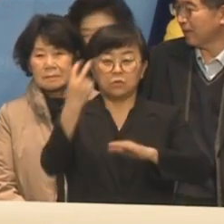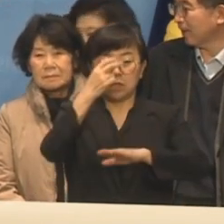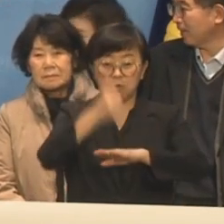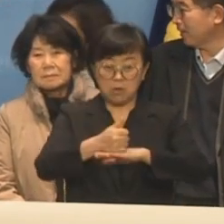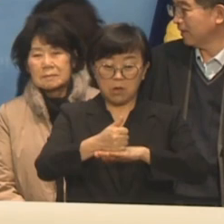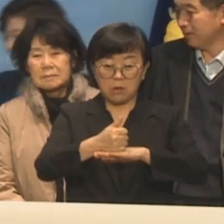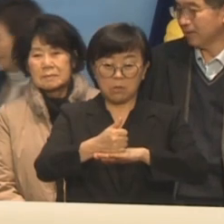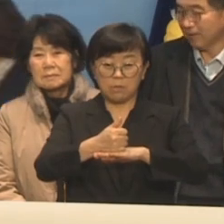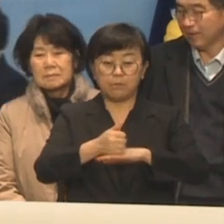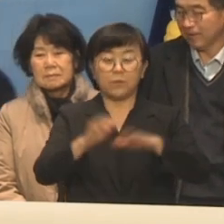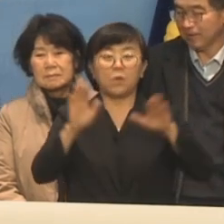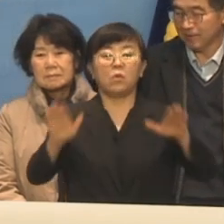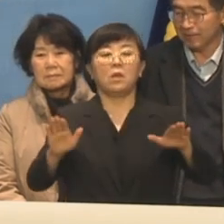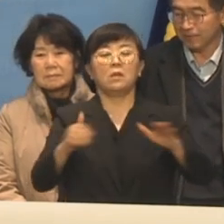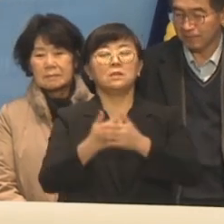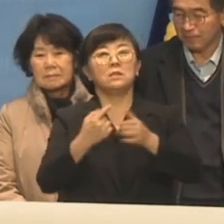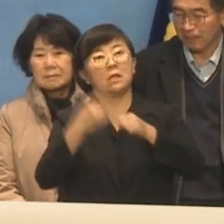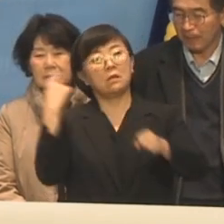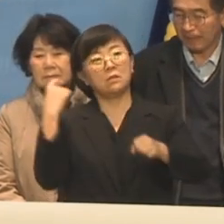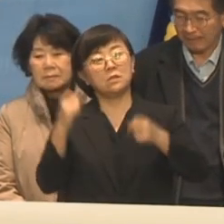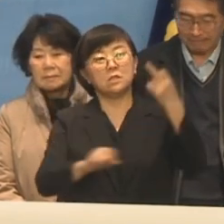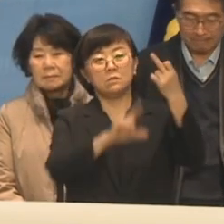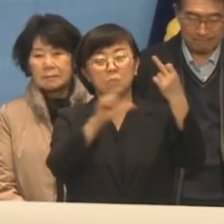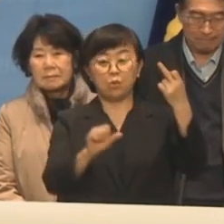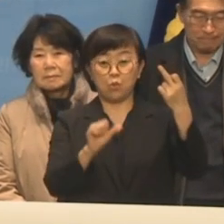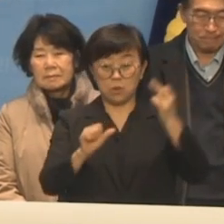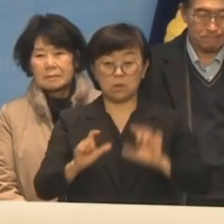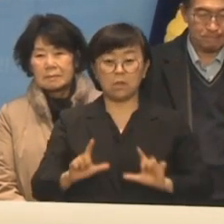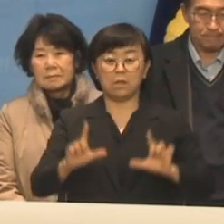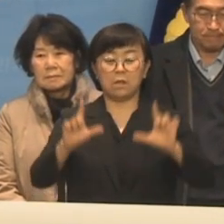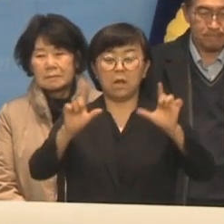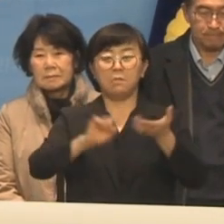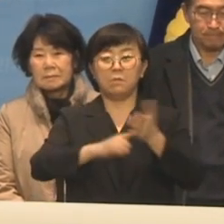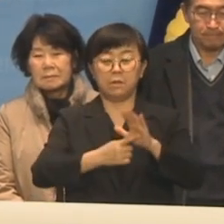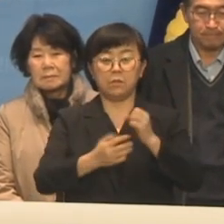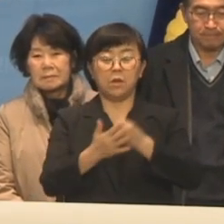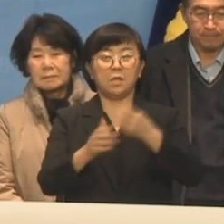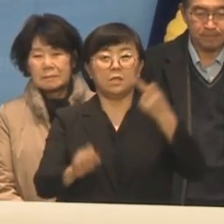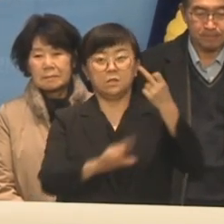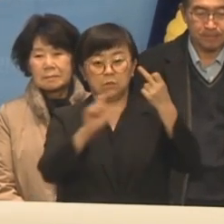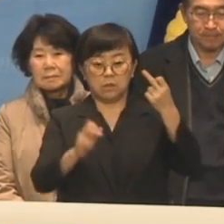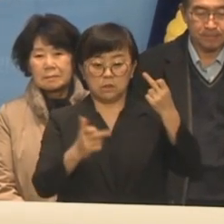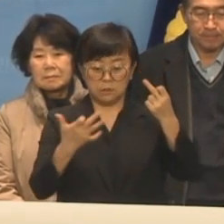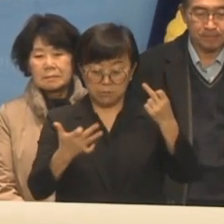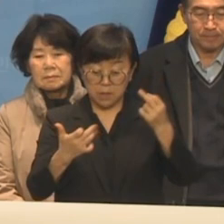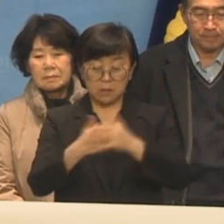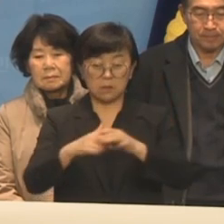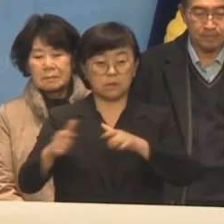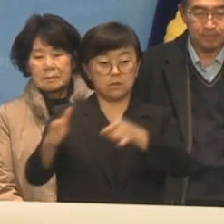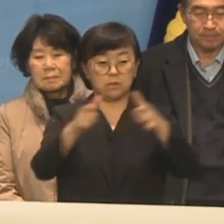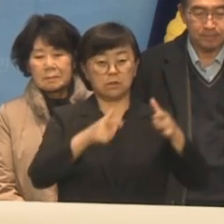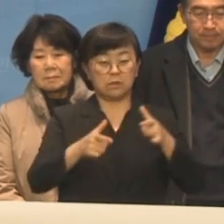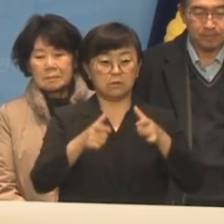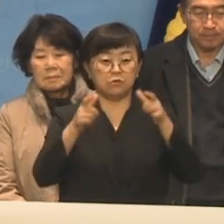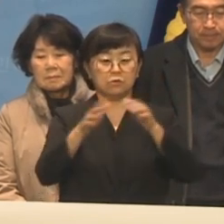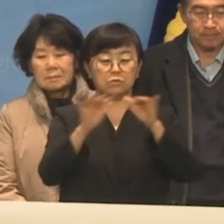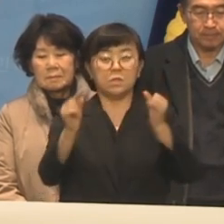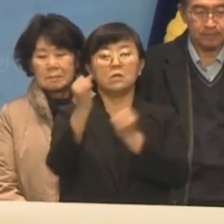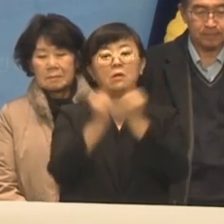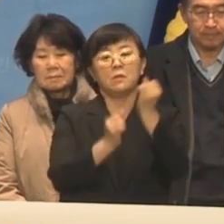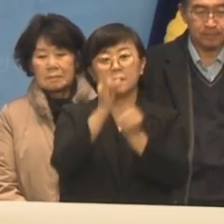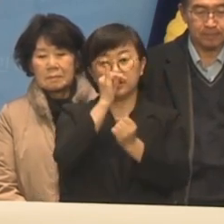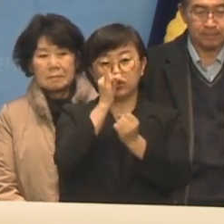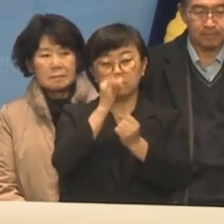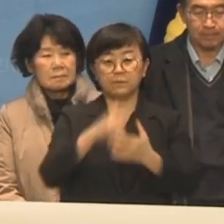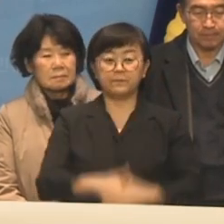결과가 작년 12월 5일 날 발표가 되고 12월 18일 날 지역에서 주민 설명회를 했습니다. 그